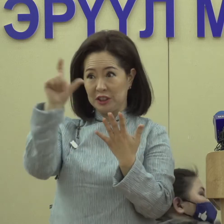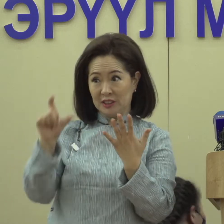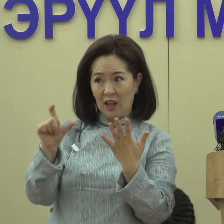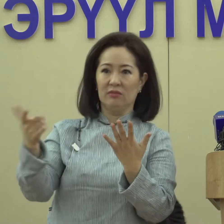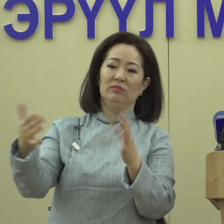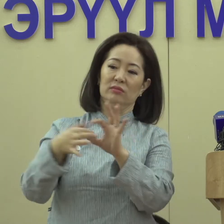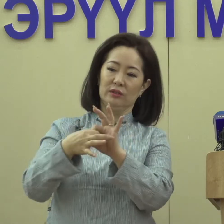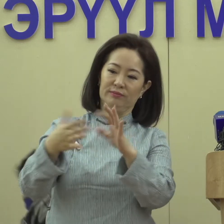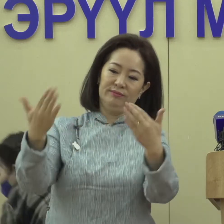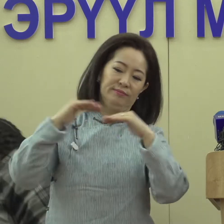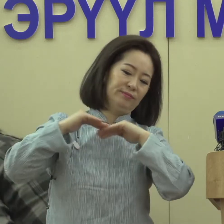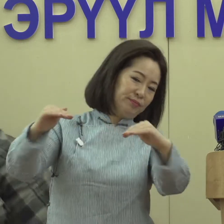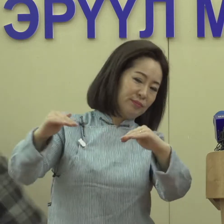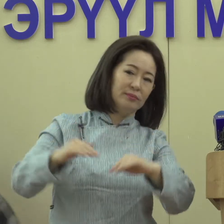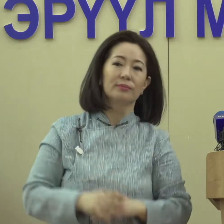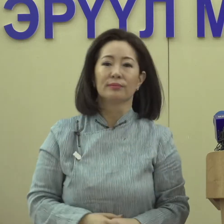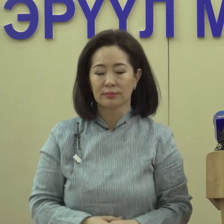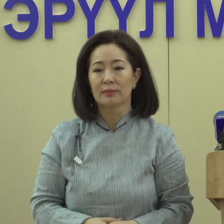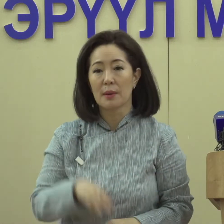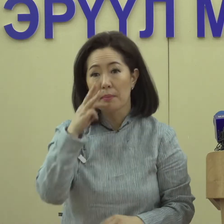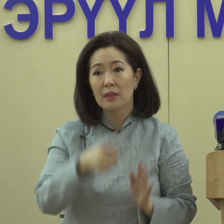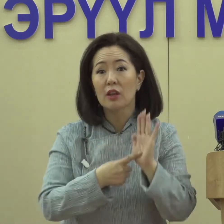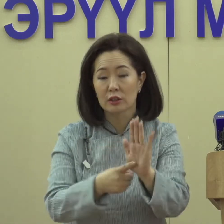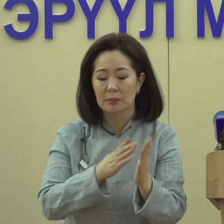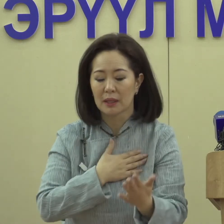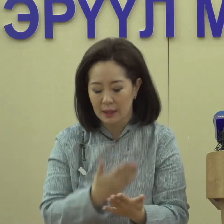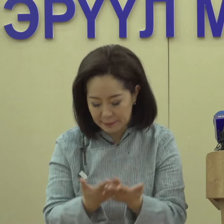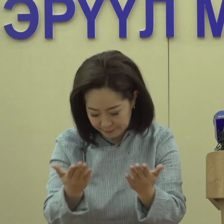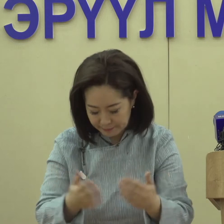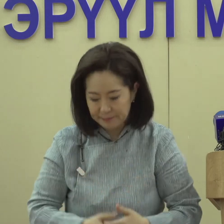бол хамаарж байгаа юм байна. За энэ бүх мэдээллээр анхаарал татсан баярлалаа.